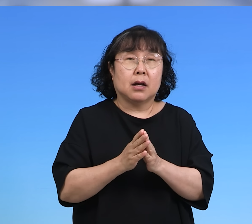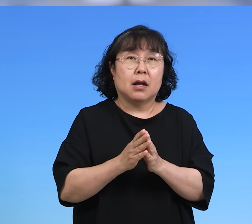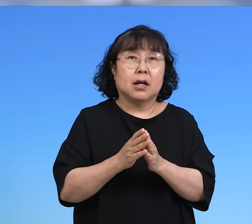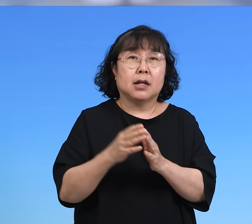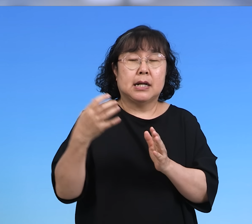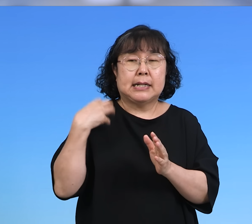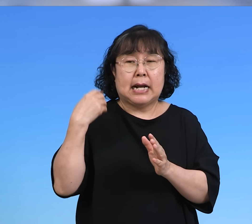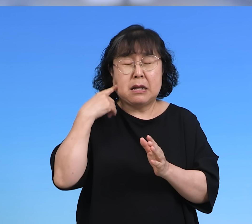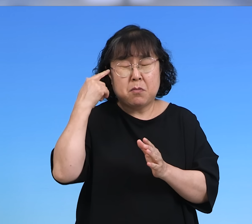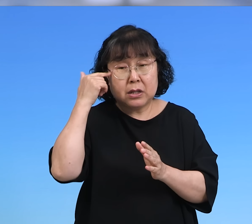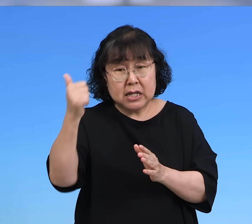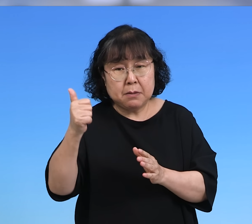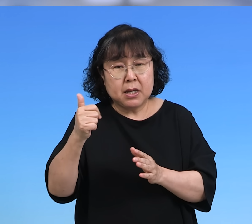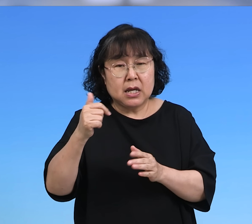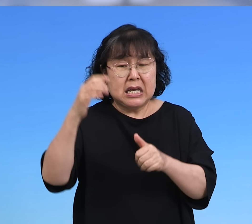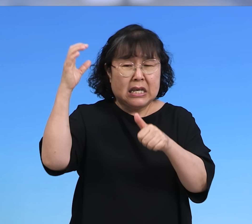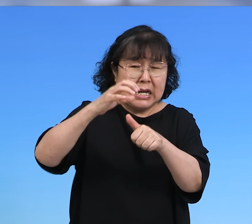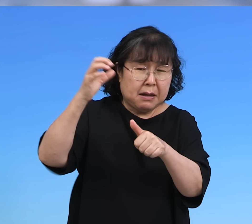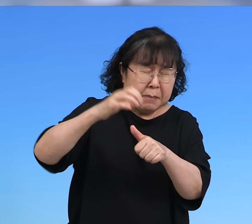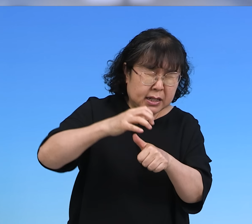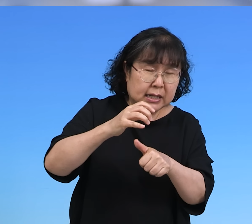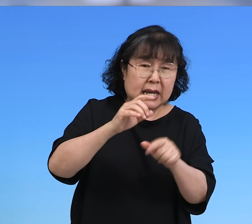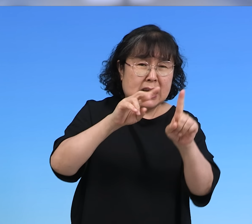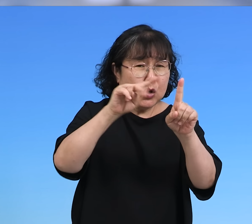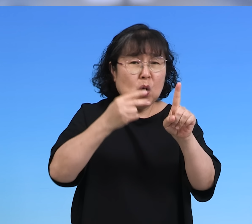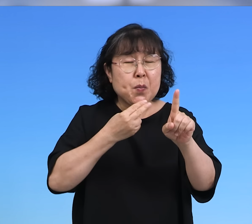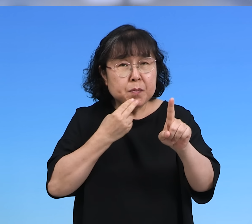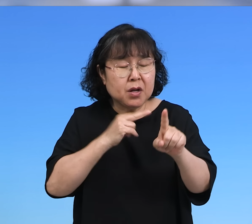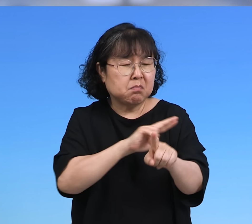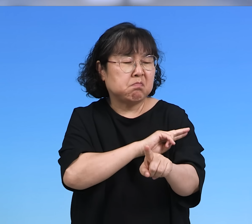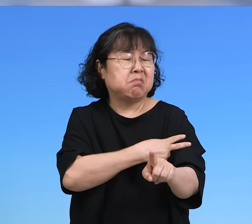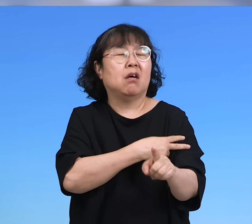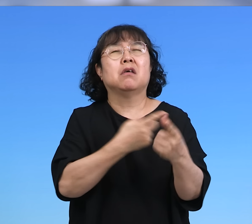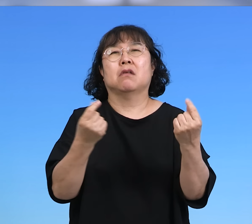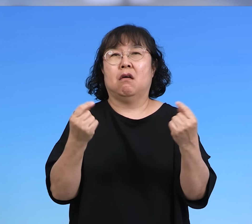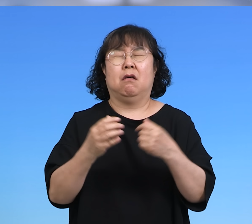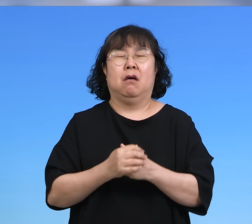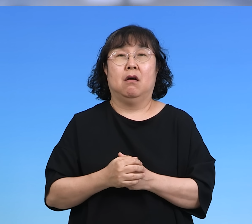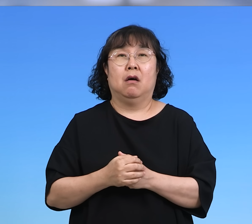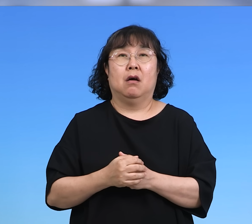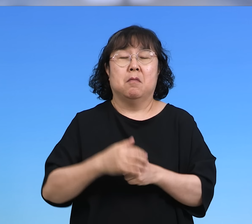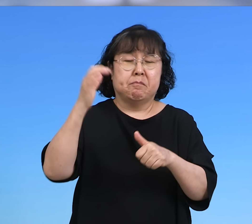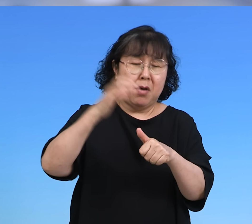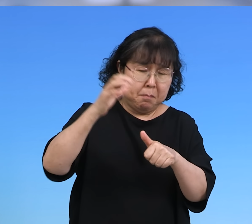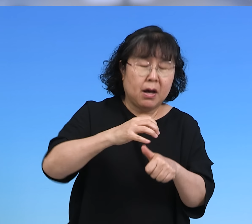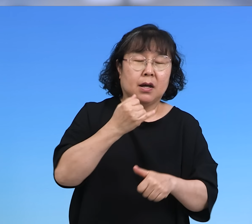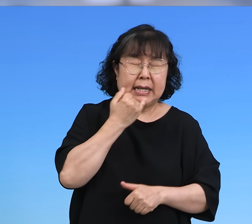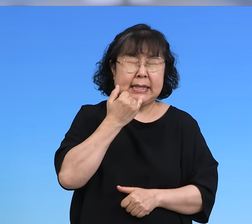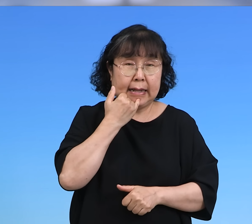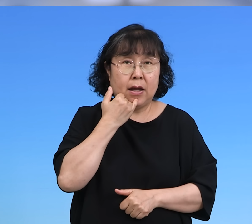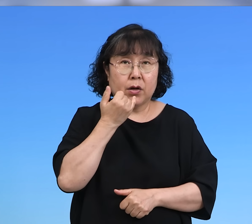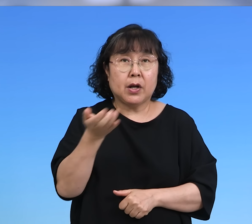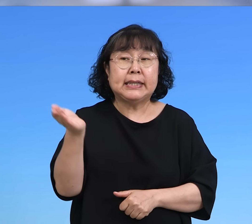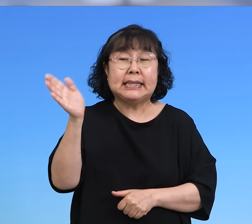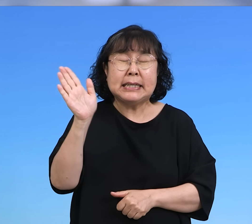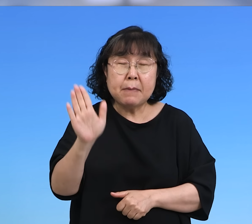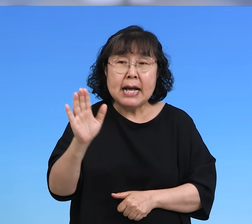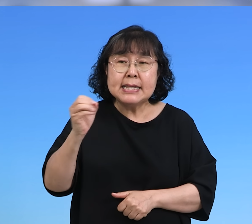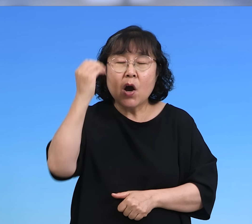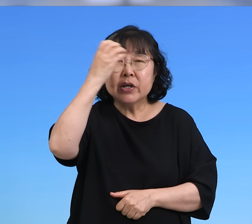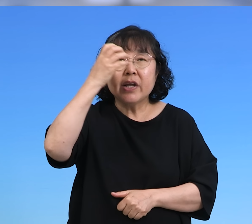목사가 비판받을 게 하나도 없다면 그 자체가 이단이에요. 그게 옳습니까? 비판하시라고요. 괜찮습니다.